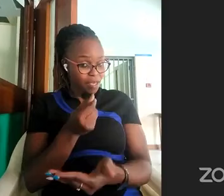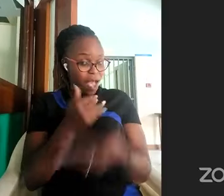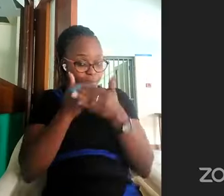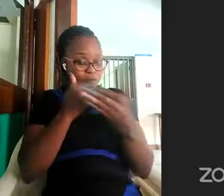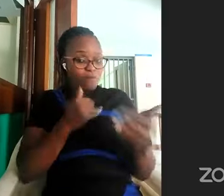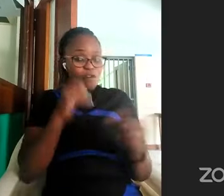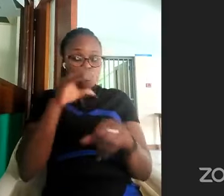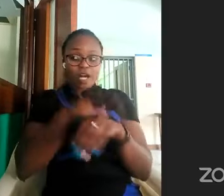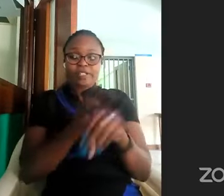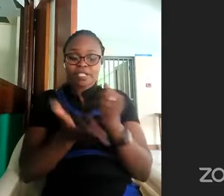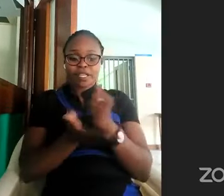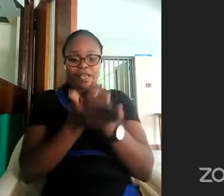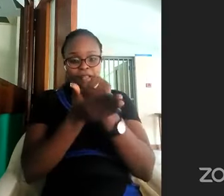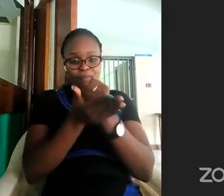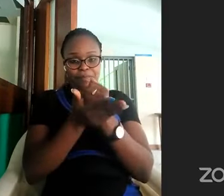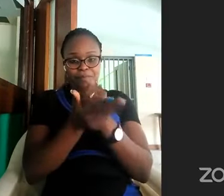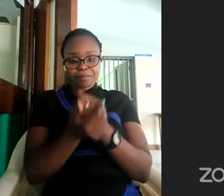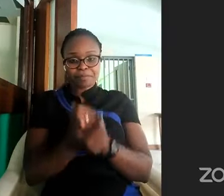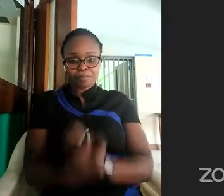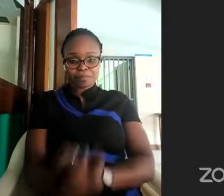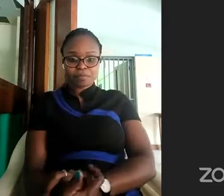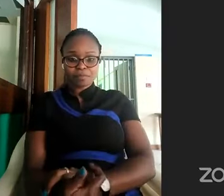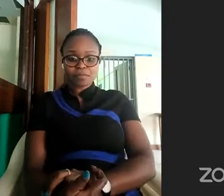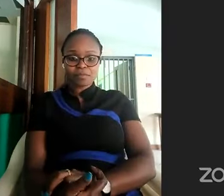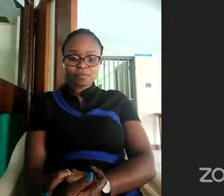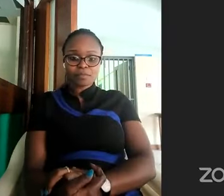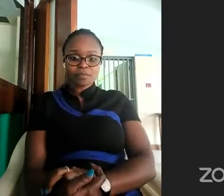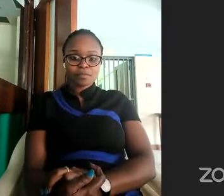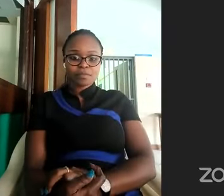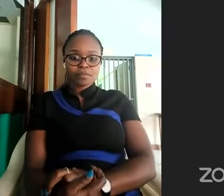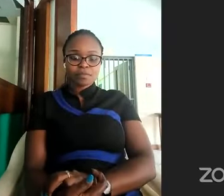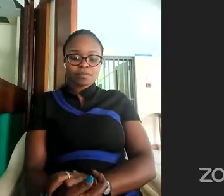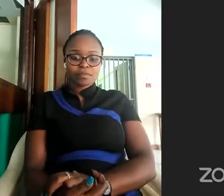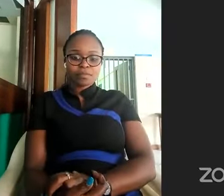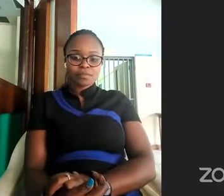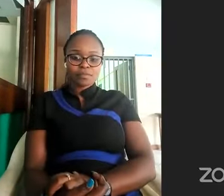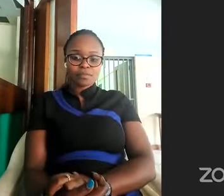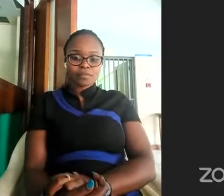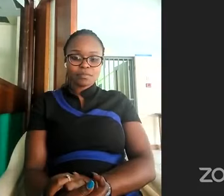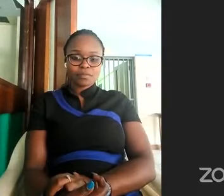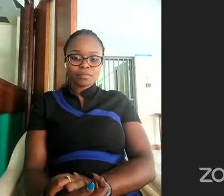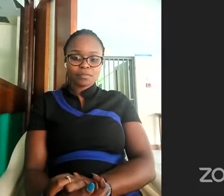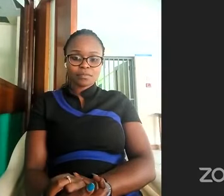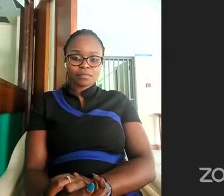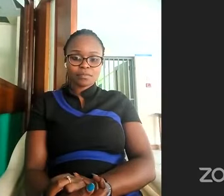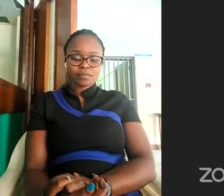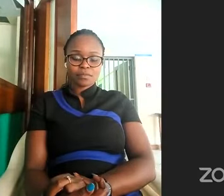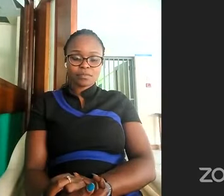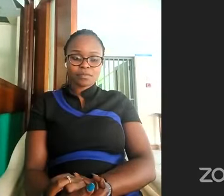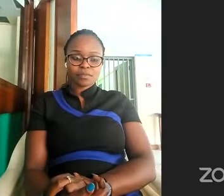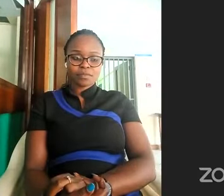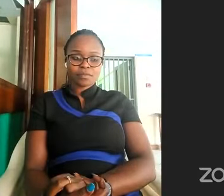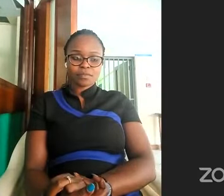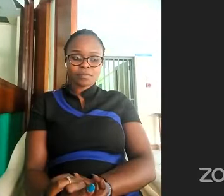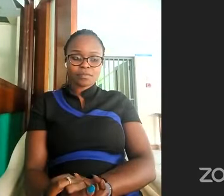maneno. Lakini napata hata ile kwenda ile hospitali ilikuwa shida kupata hii pesa, unaweza lipa